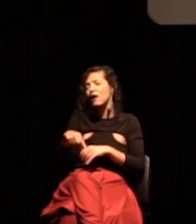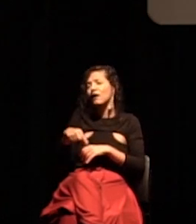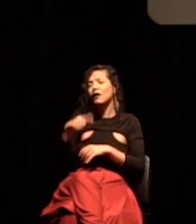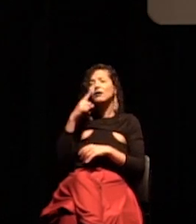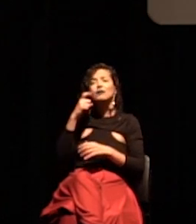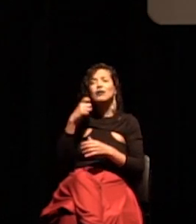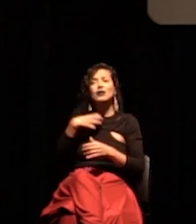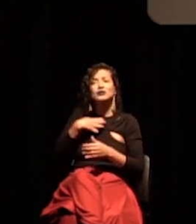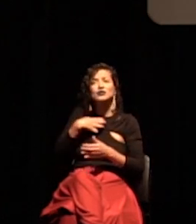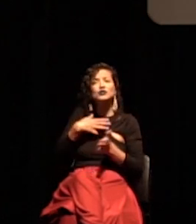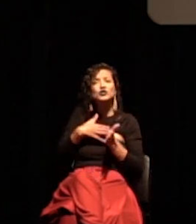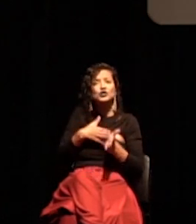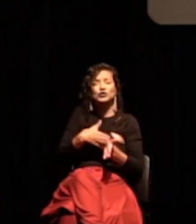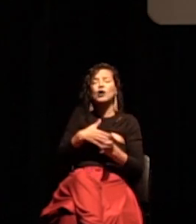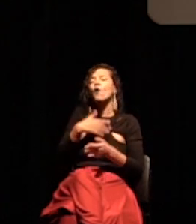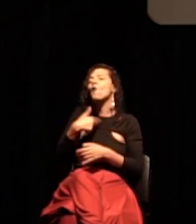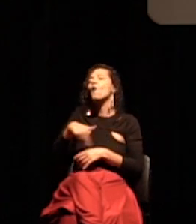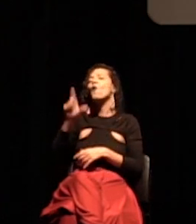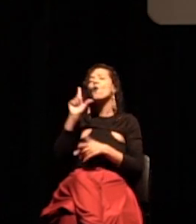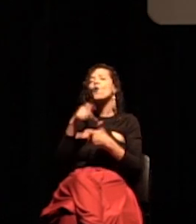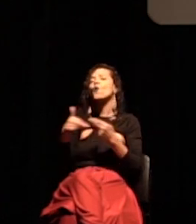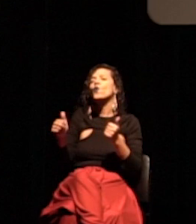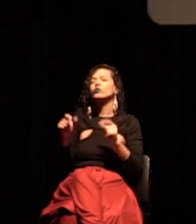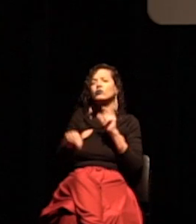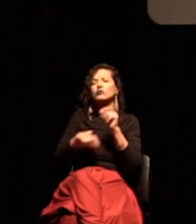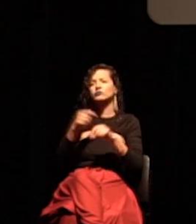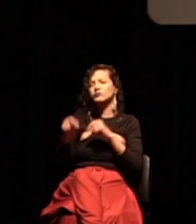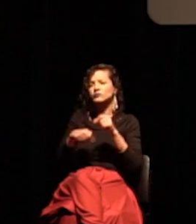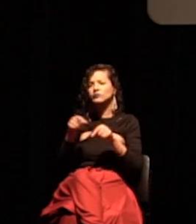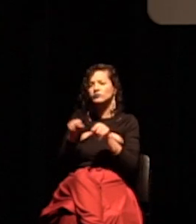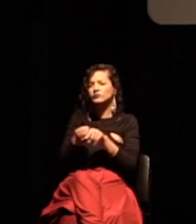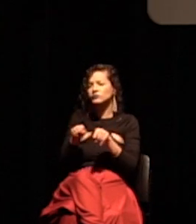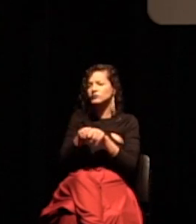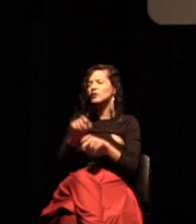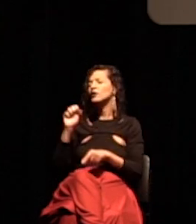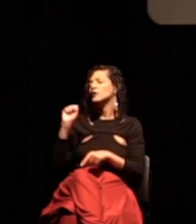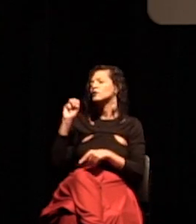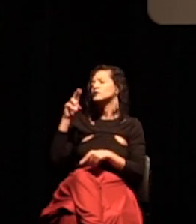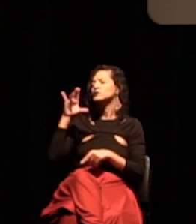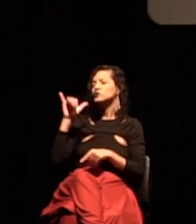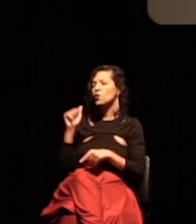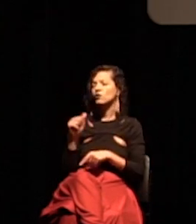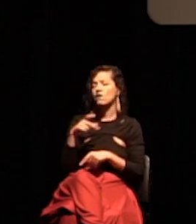da outra questão também, né, que Sônia levantou,